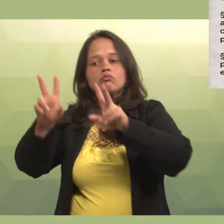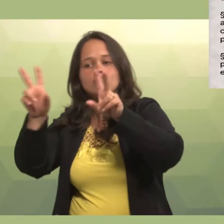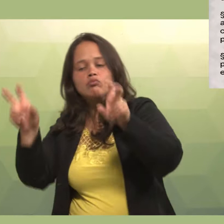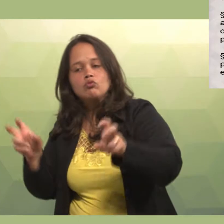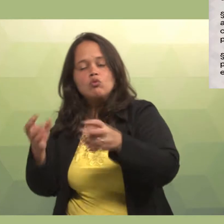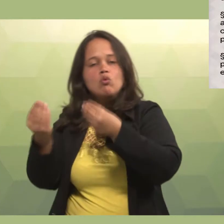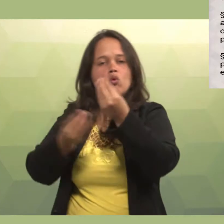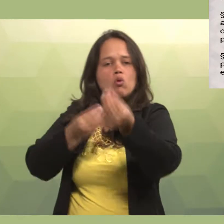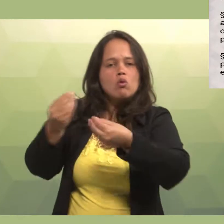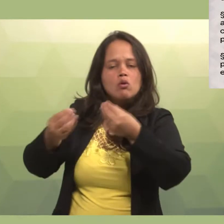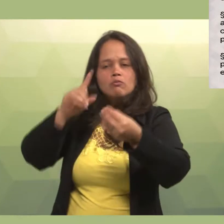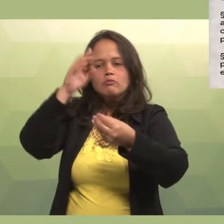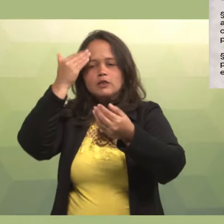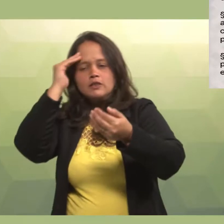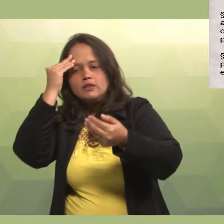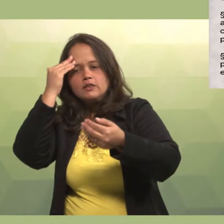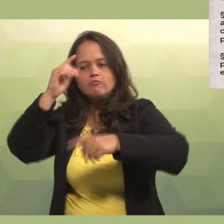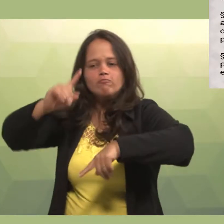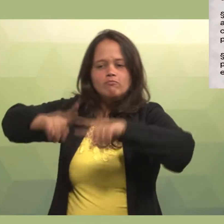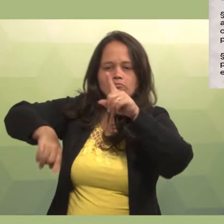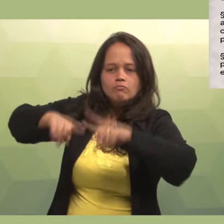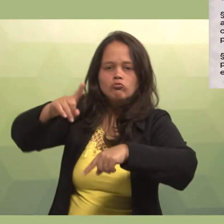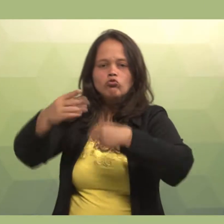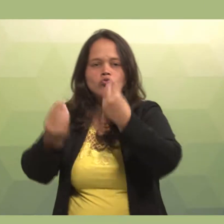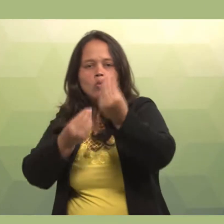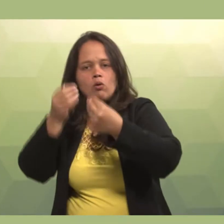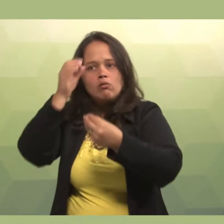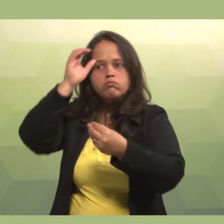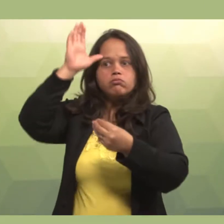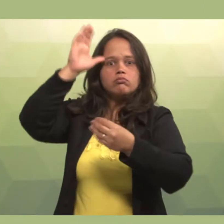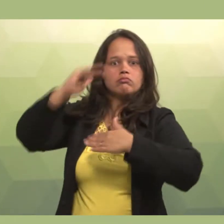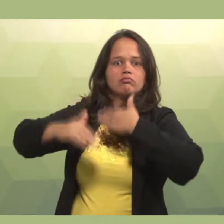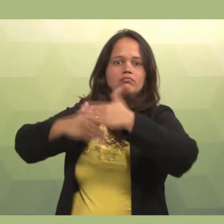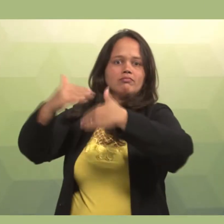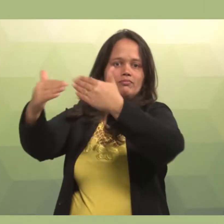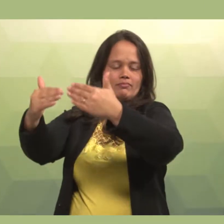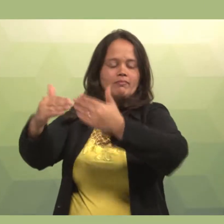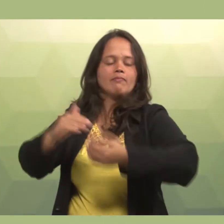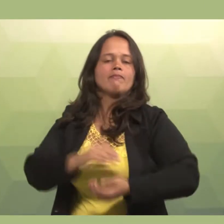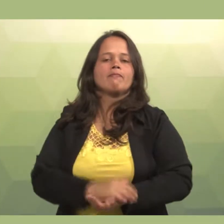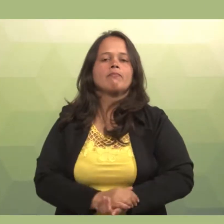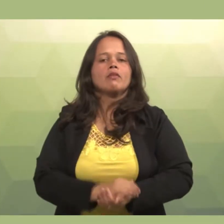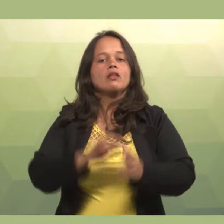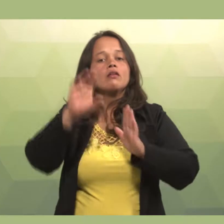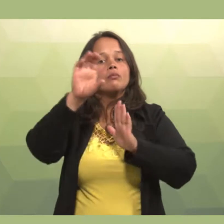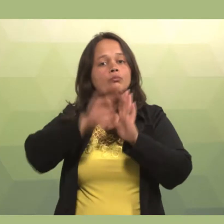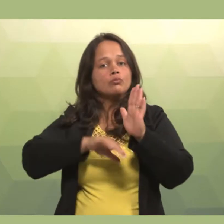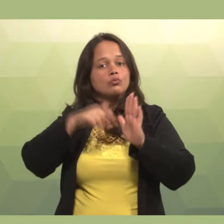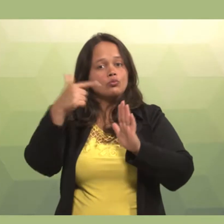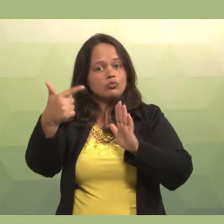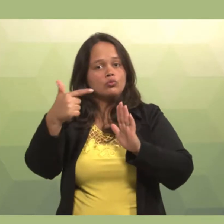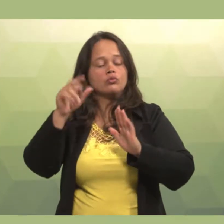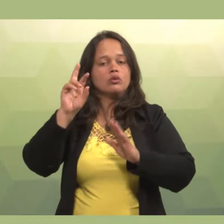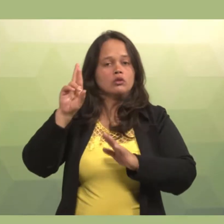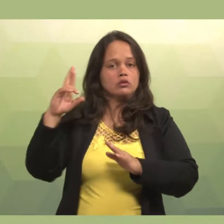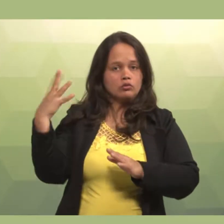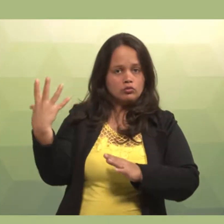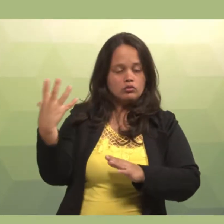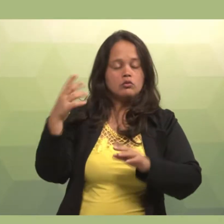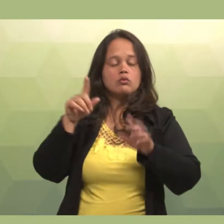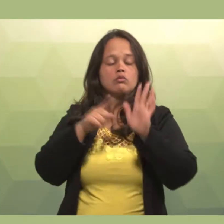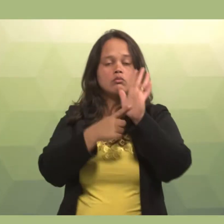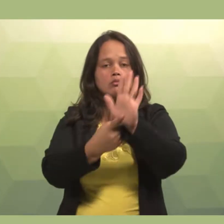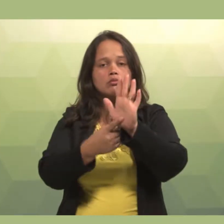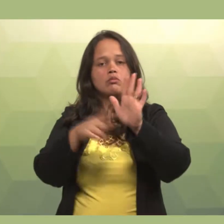conhecimento. O capítulo 2 desta mesma resolução trata, nos artigos 14 e